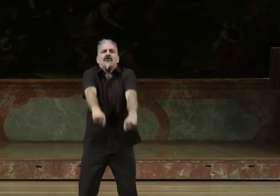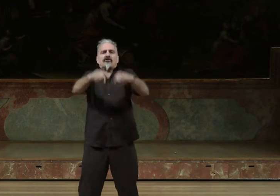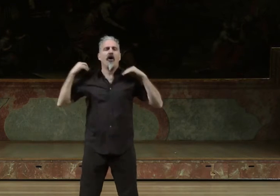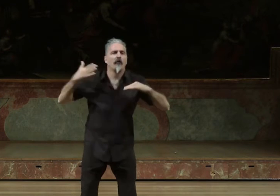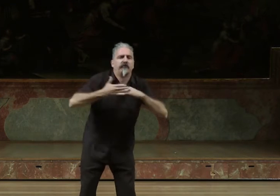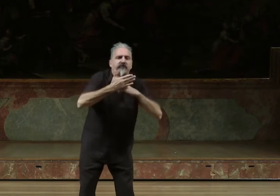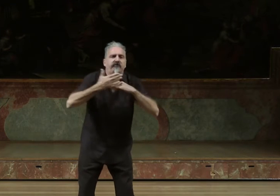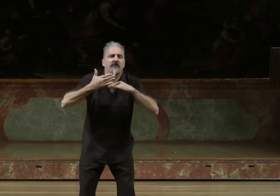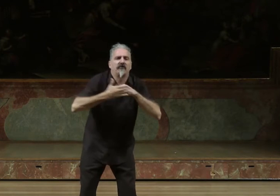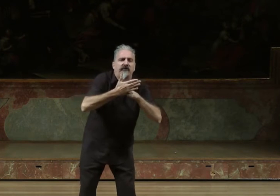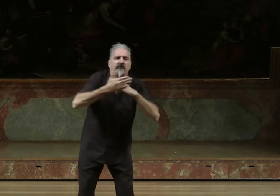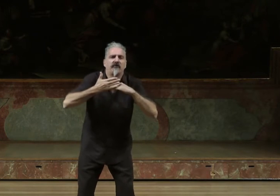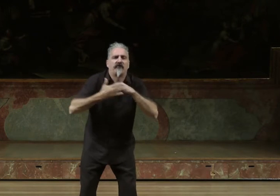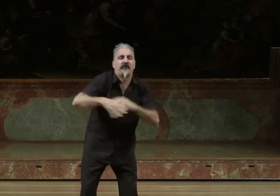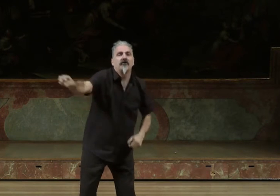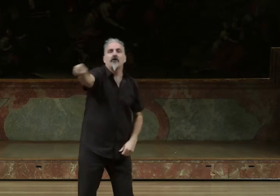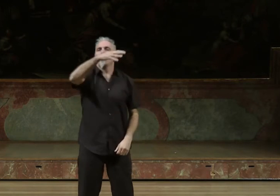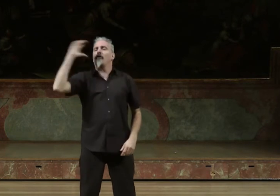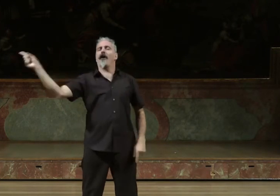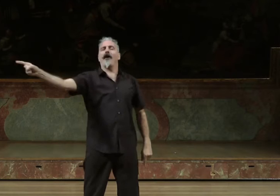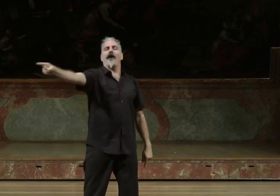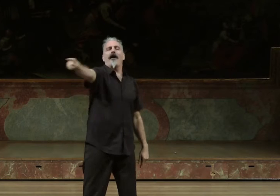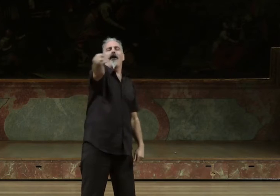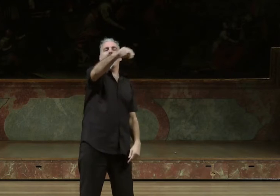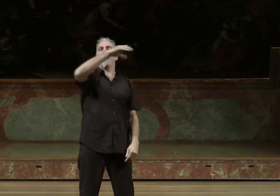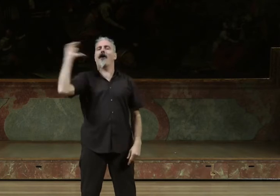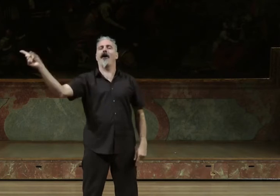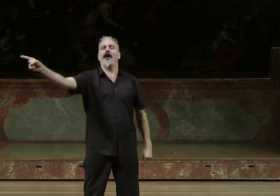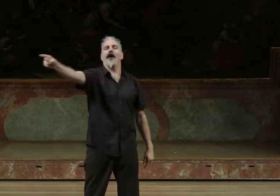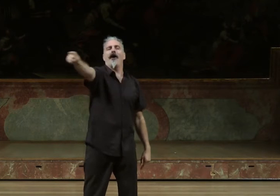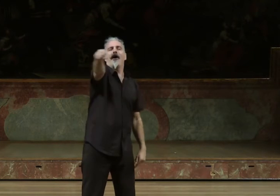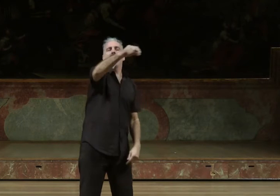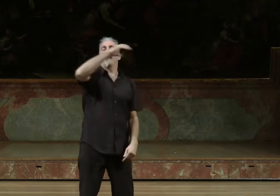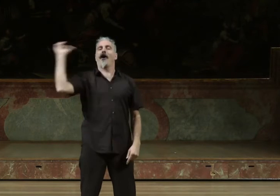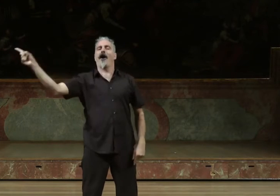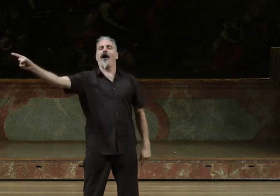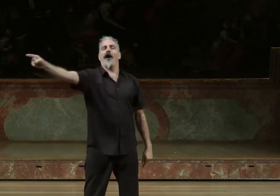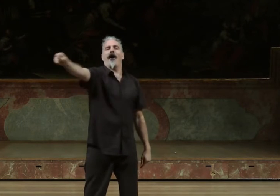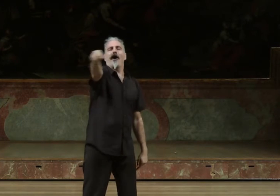Ein Boot rudern. Das Wasser plätschert. Der Leuchtturm dreht sich.